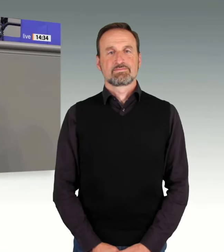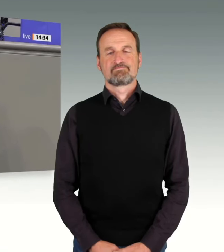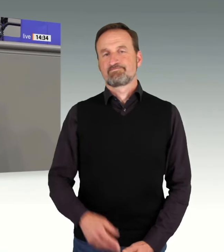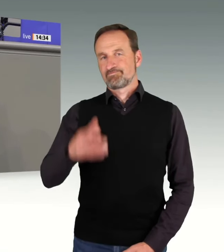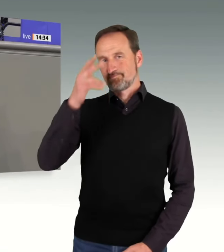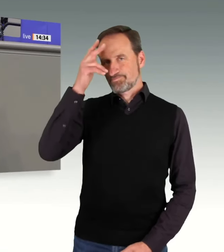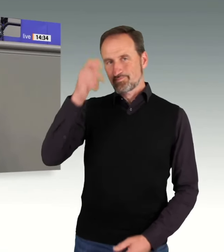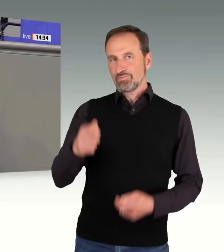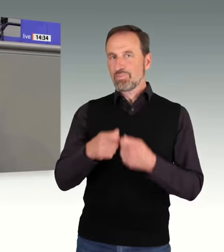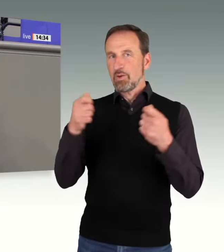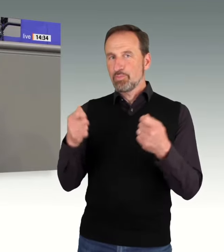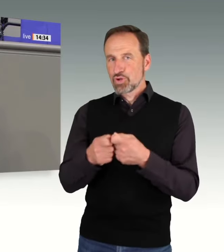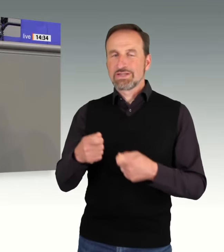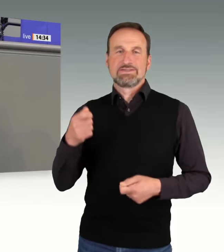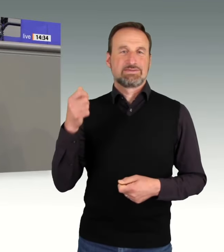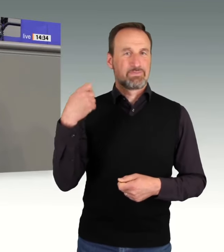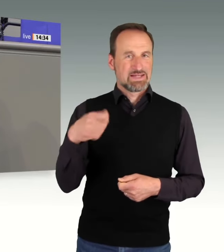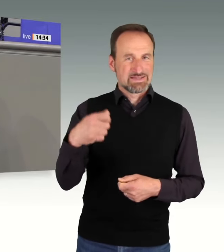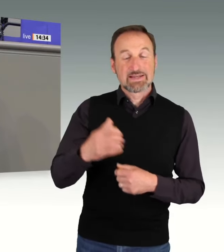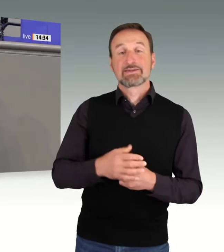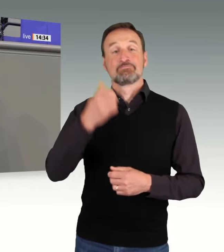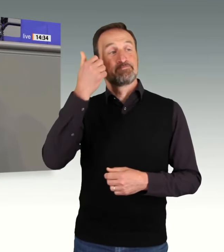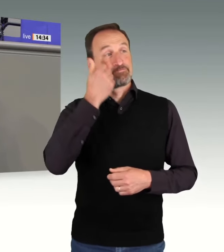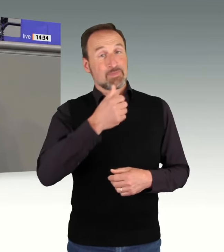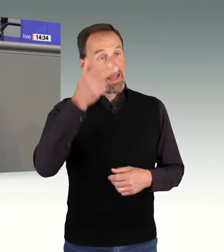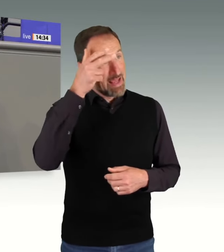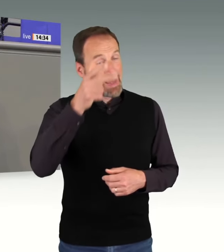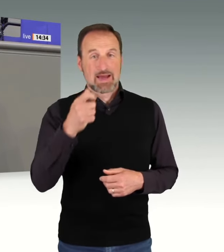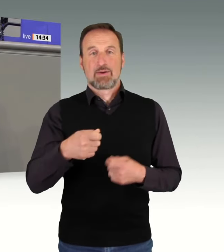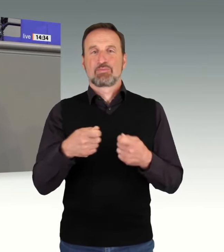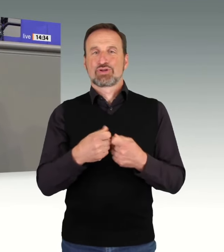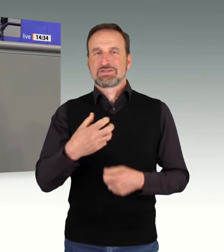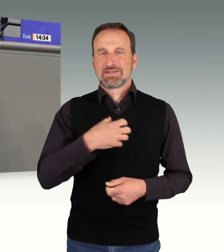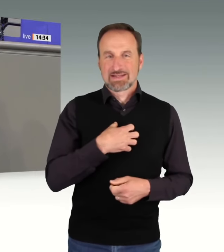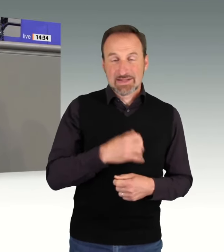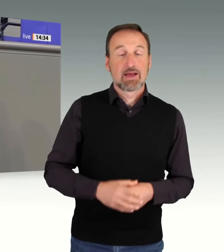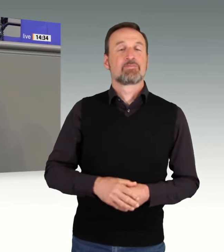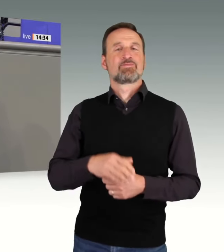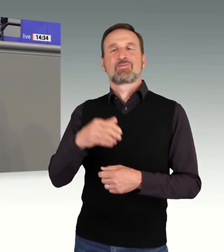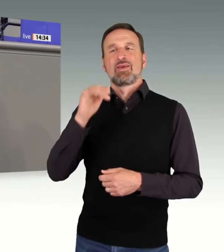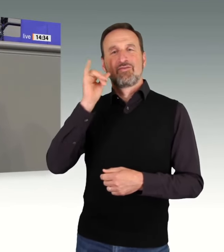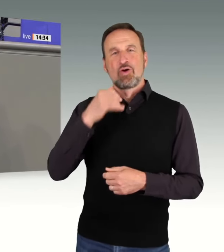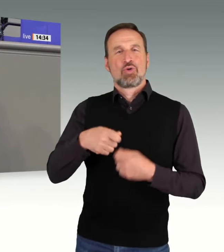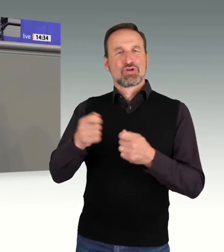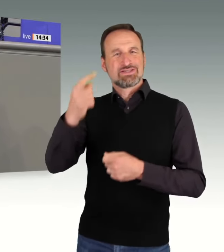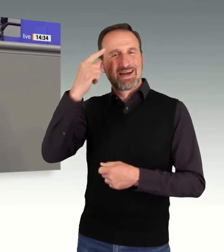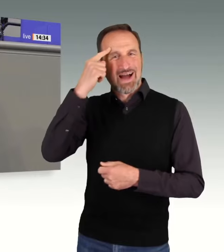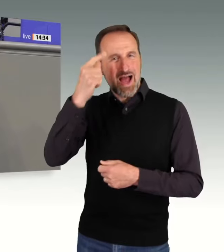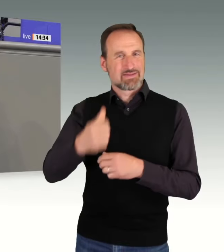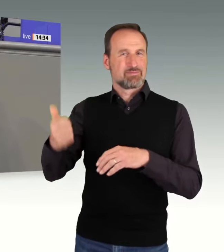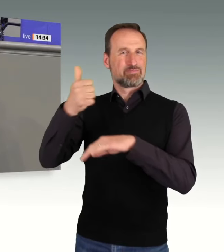Herr Bundespräsident, Herr Bundeskanzler, Frau Bundesratspräsidentin, Frau Bundesverfassungsrichterin